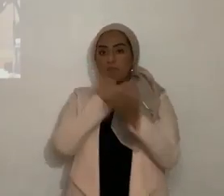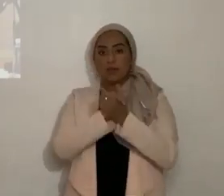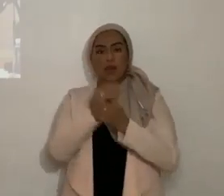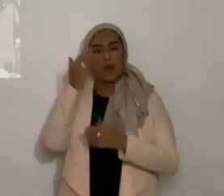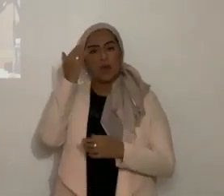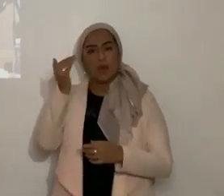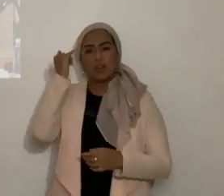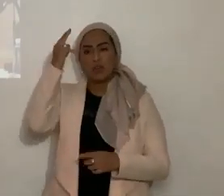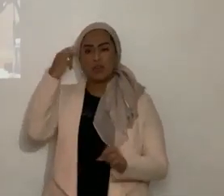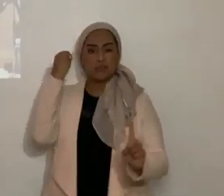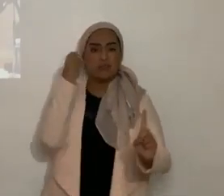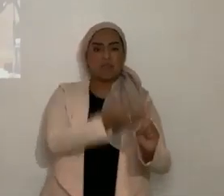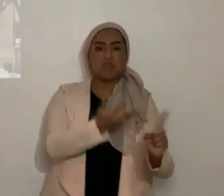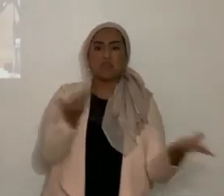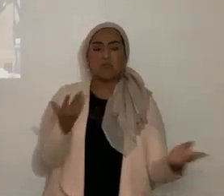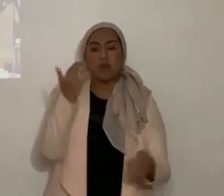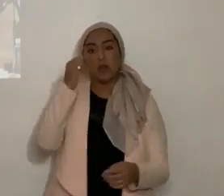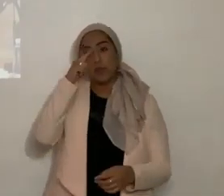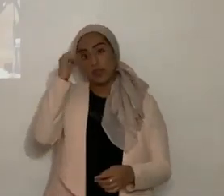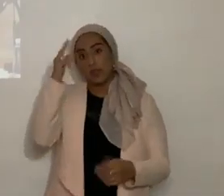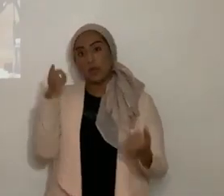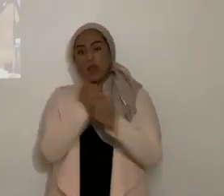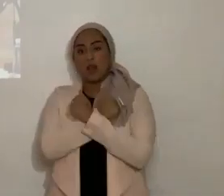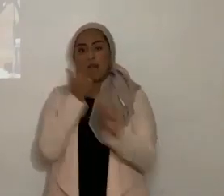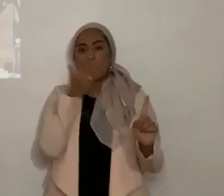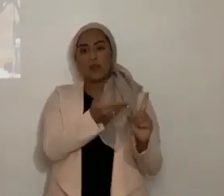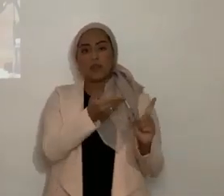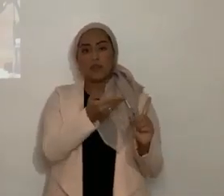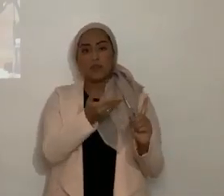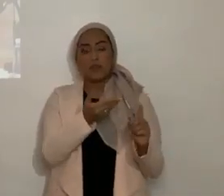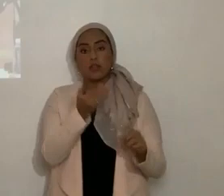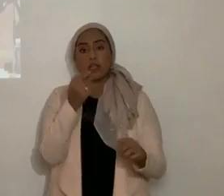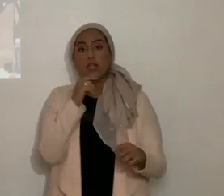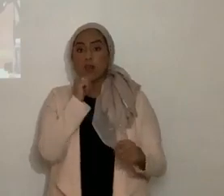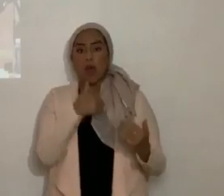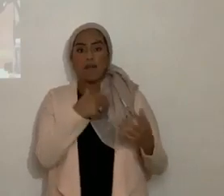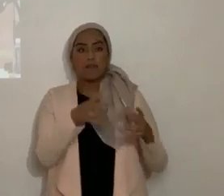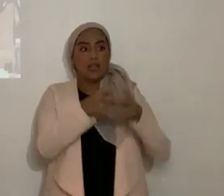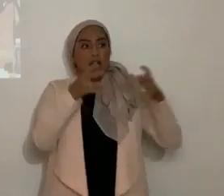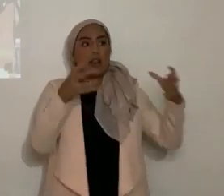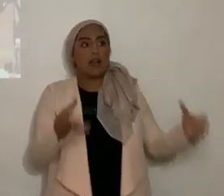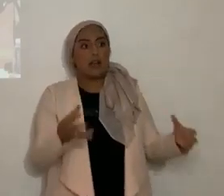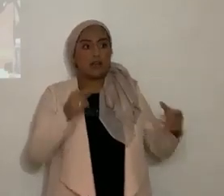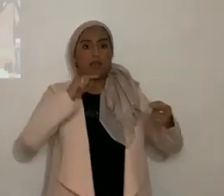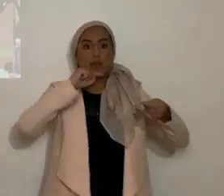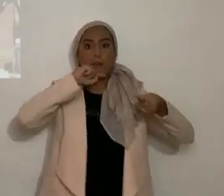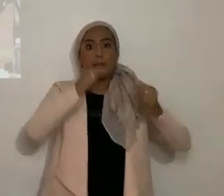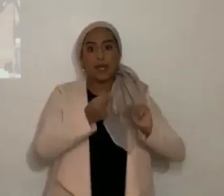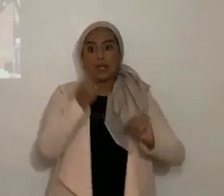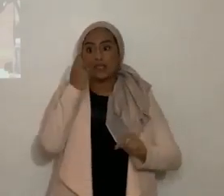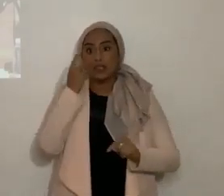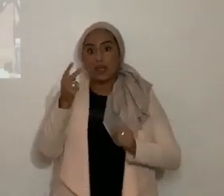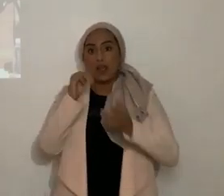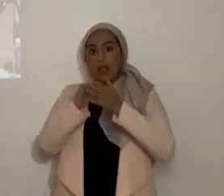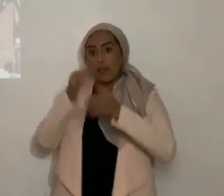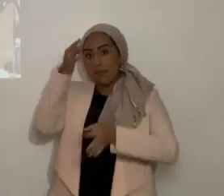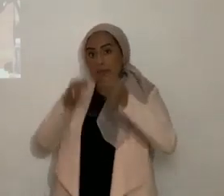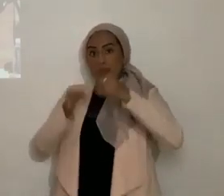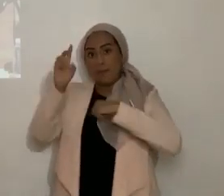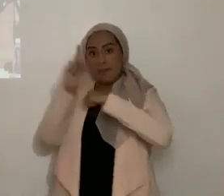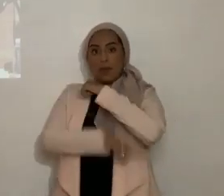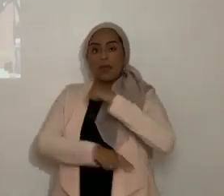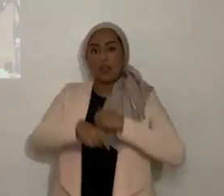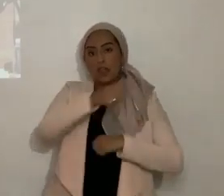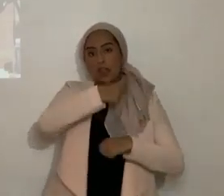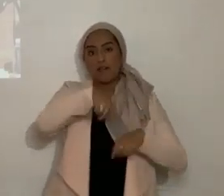qué le dio esta orden? Porque le amaba y quería evitar que tuviera un sufrimiento mayor al ver que el juicio viniera sobre